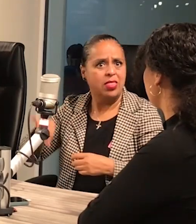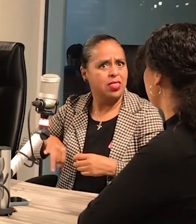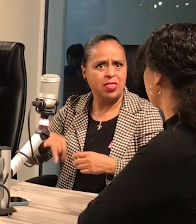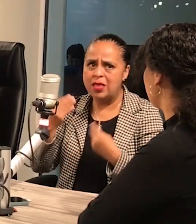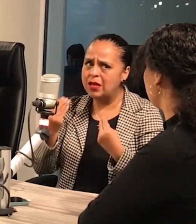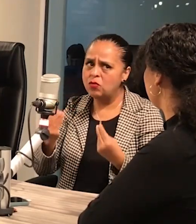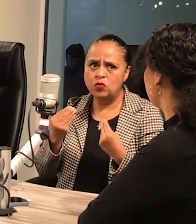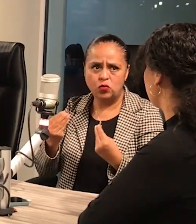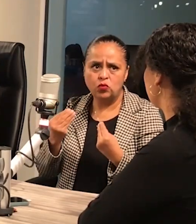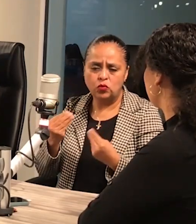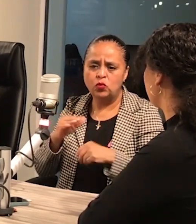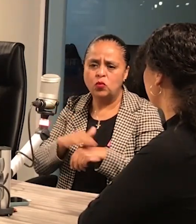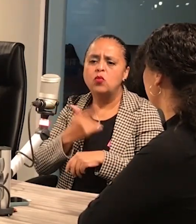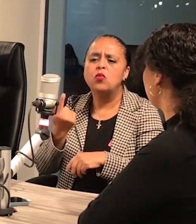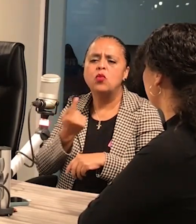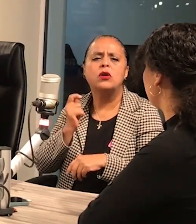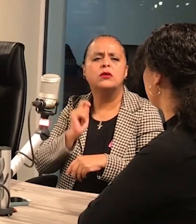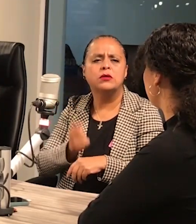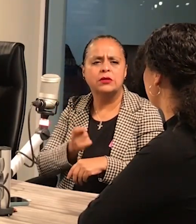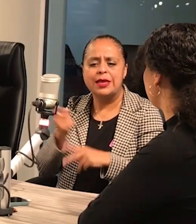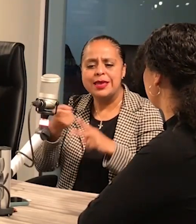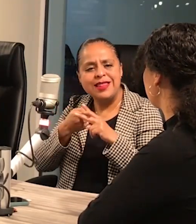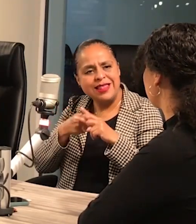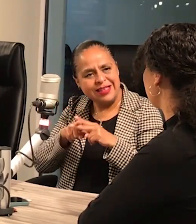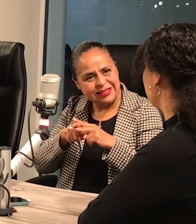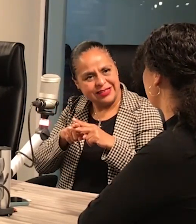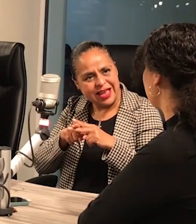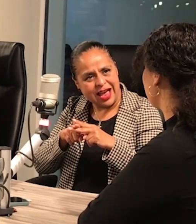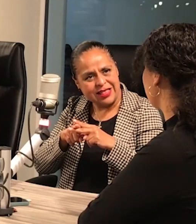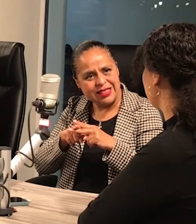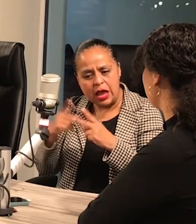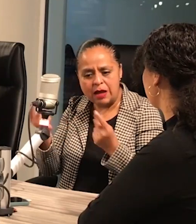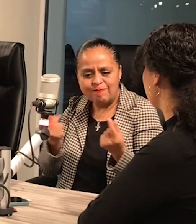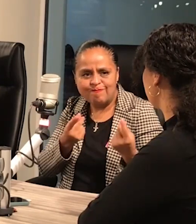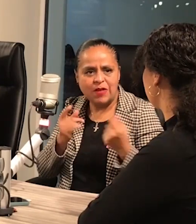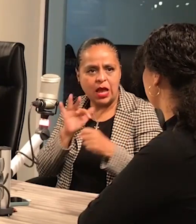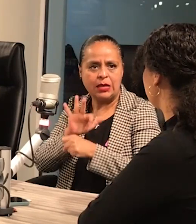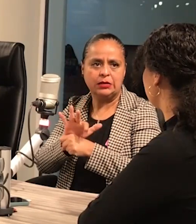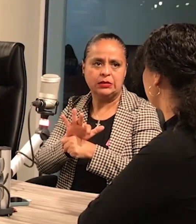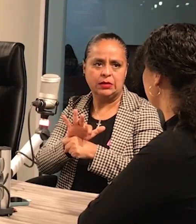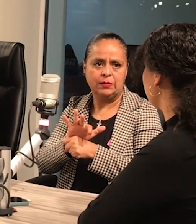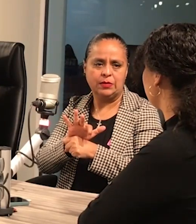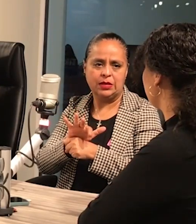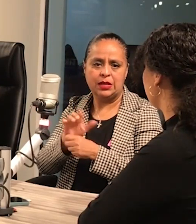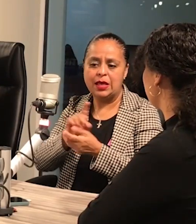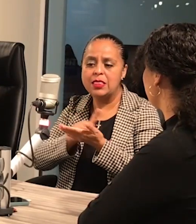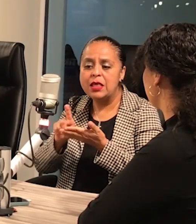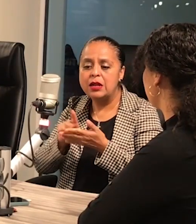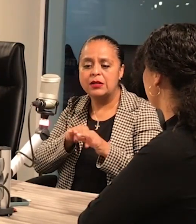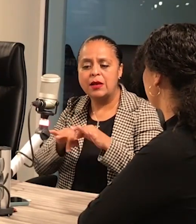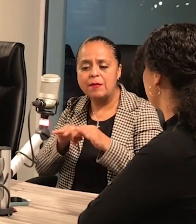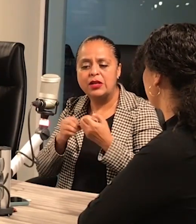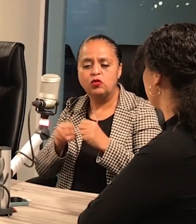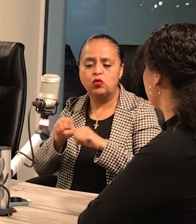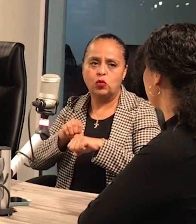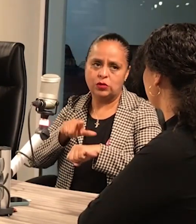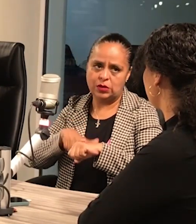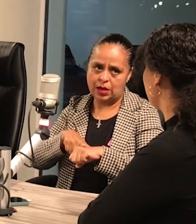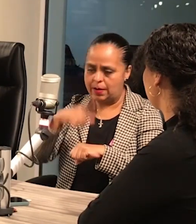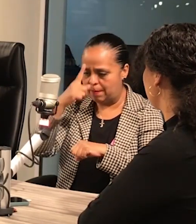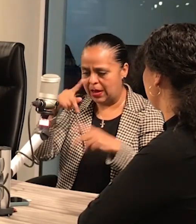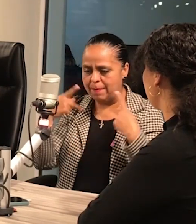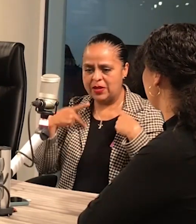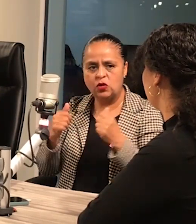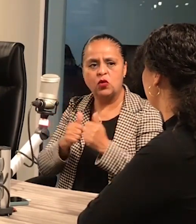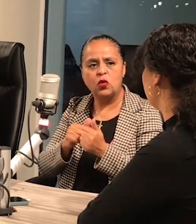a través de mis iniciativas como activista en pro de los derechos laborales y sociales para personas